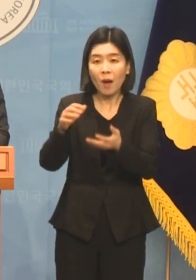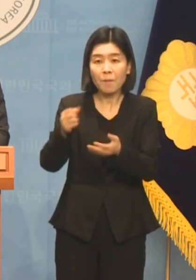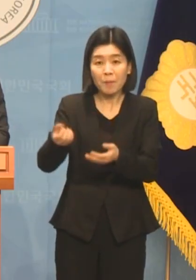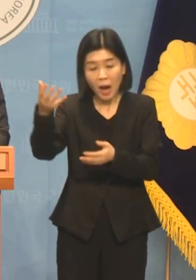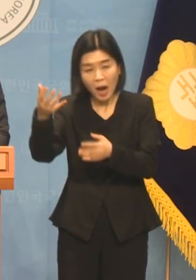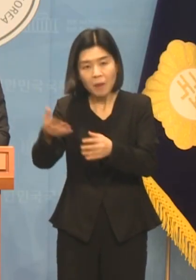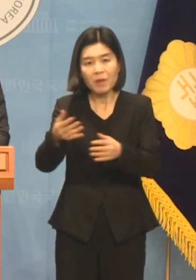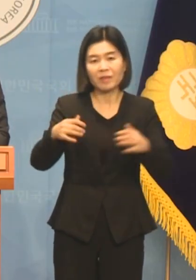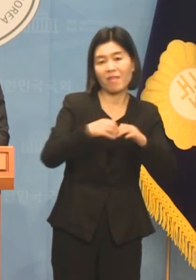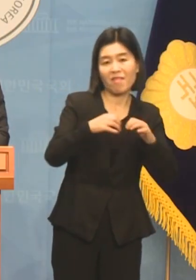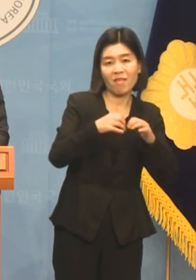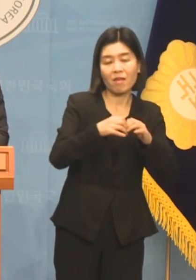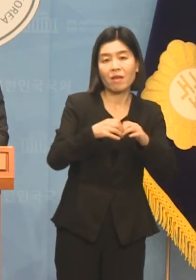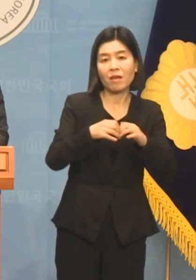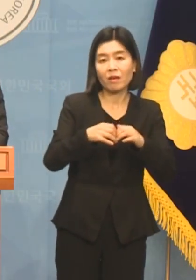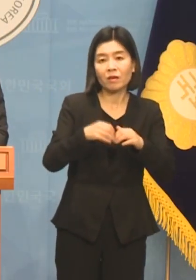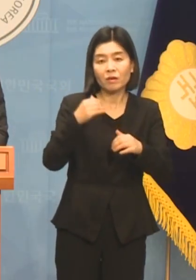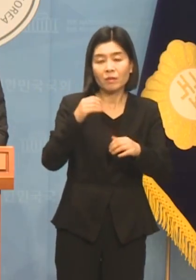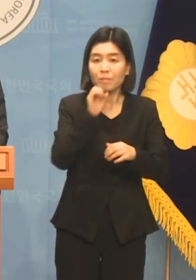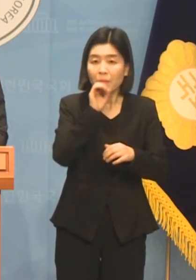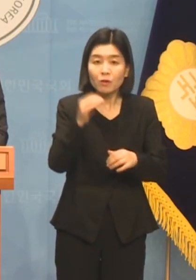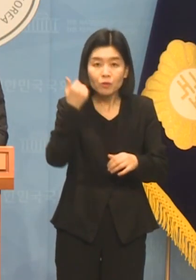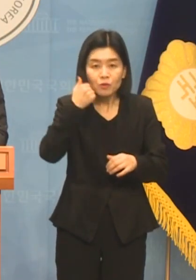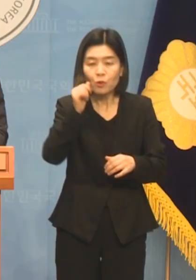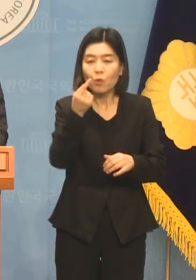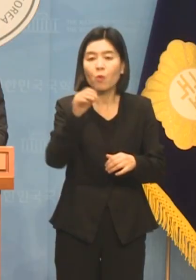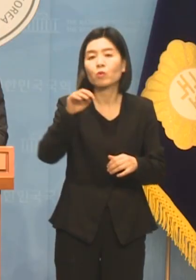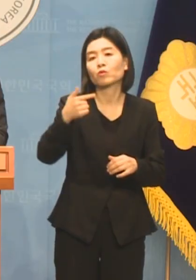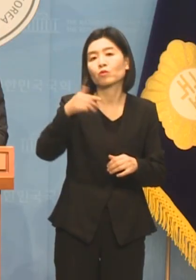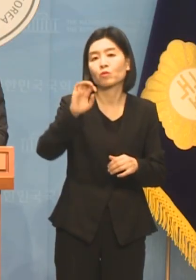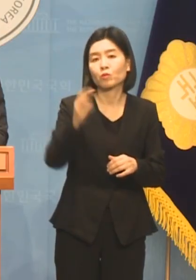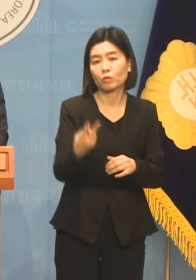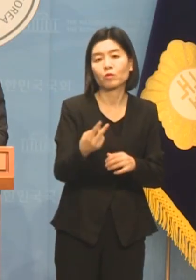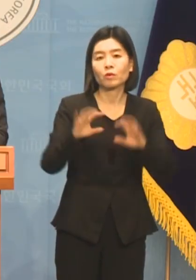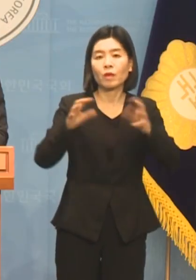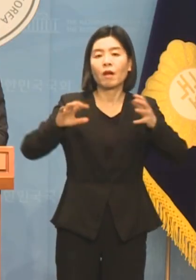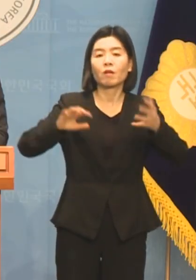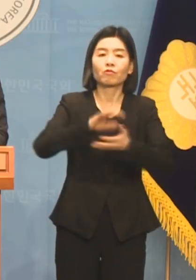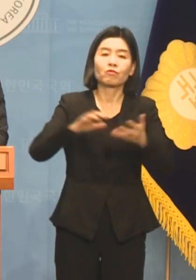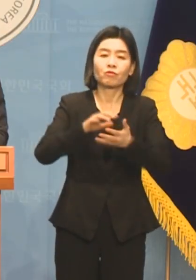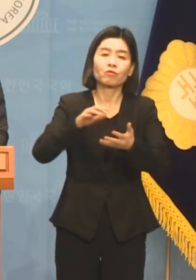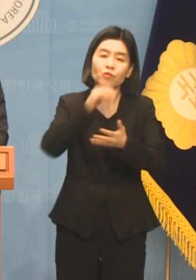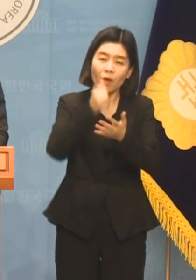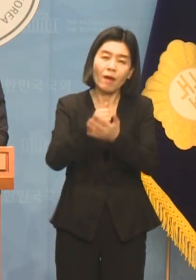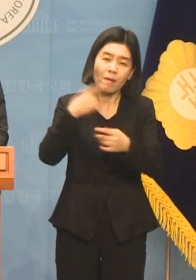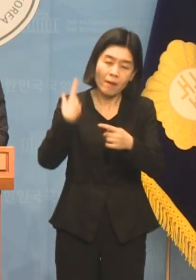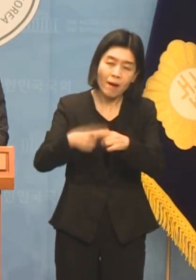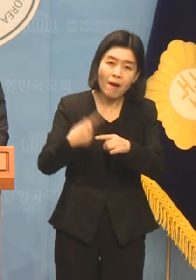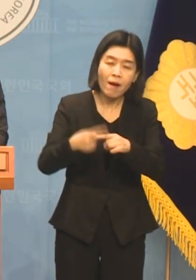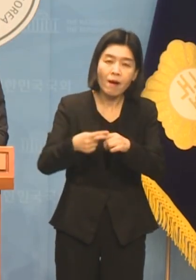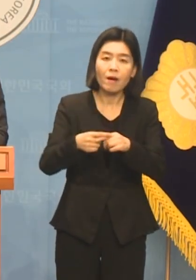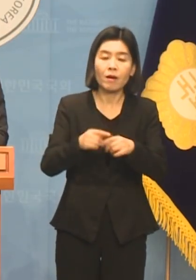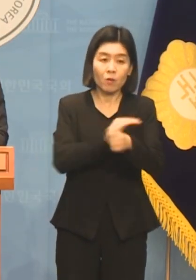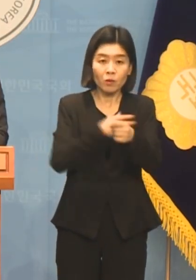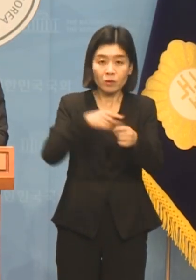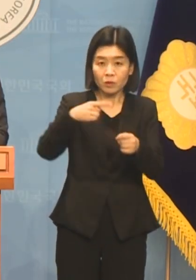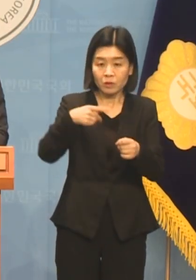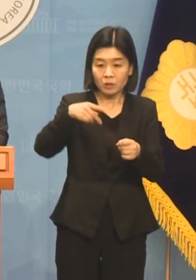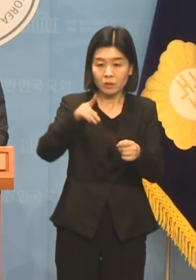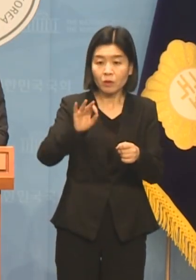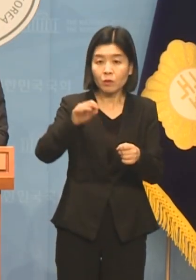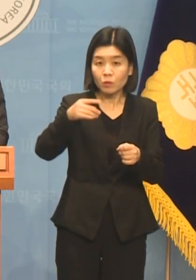등이 내란 선동죄에 해당한다고 봅니다. 권성동 원내대표의 발언은 내란 정당이 내란 종식을 위해 애쓰는